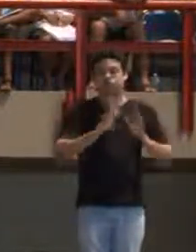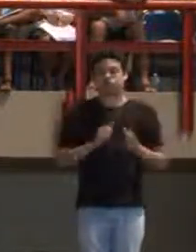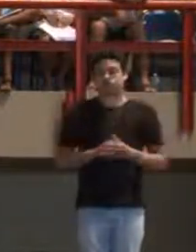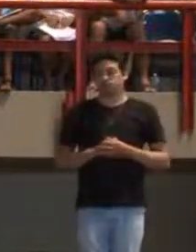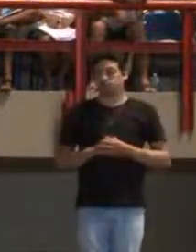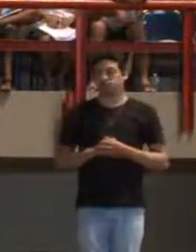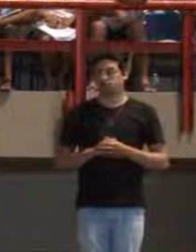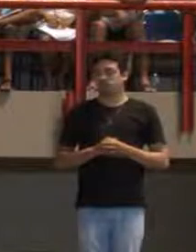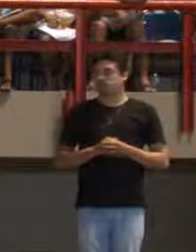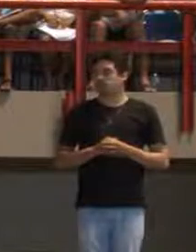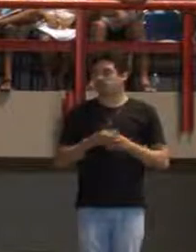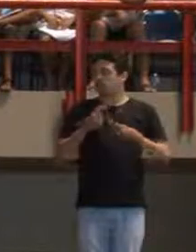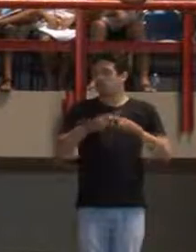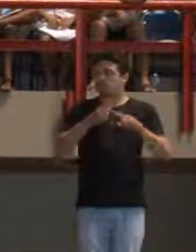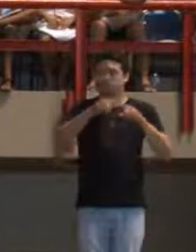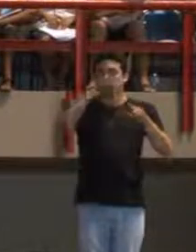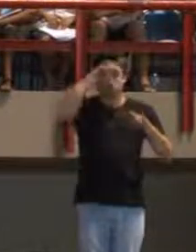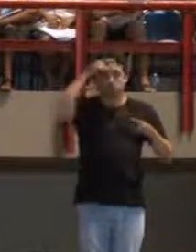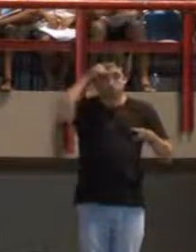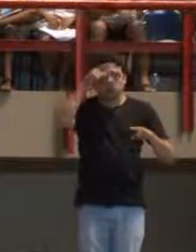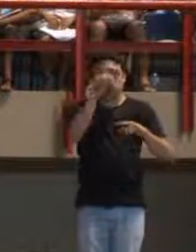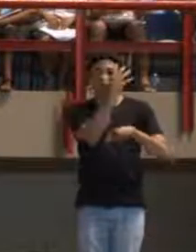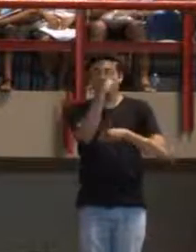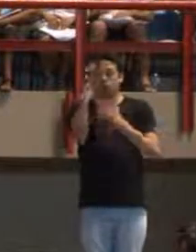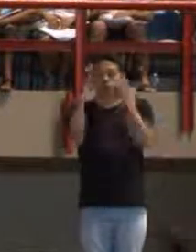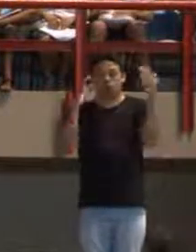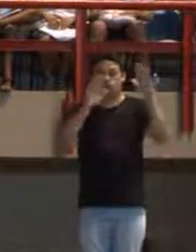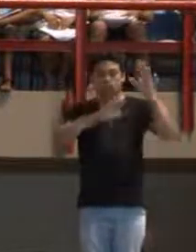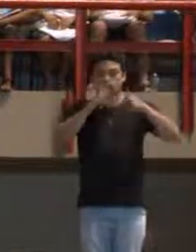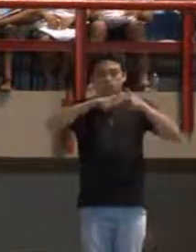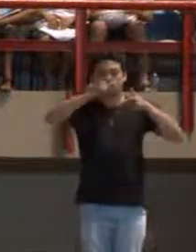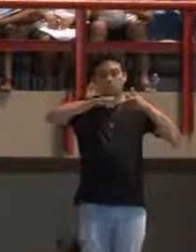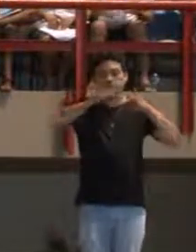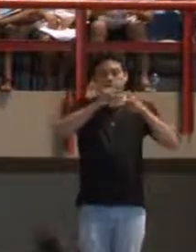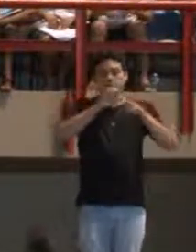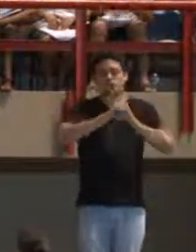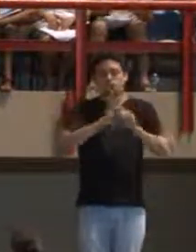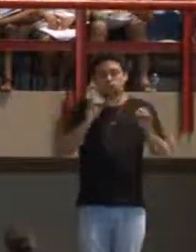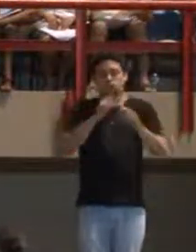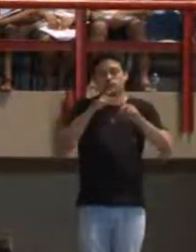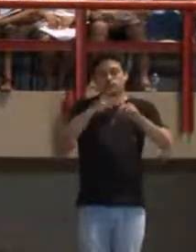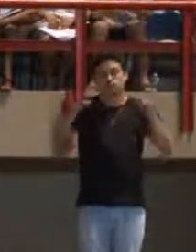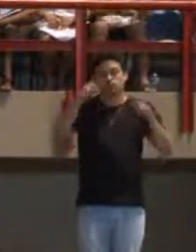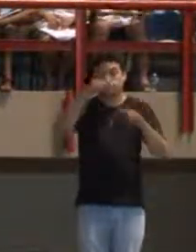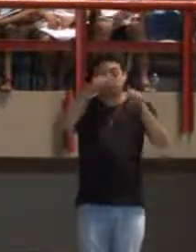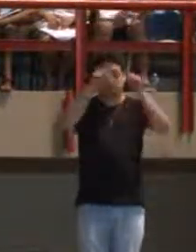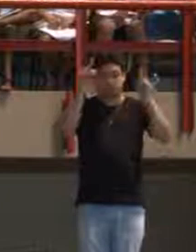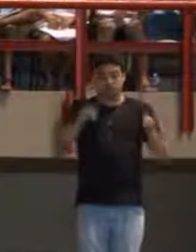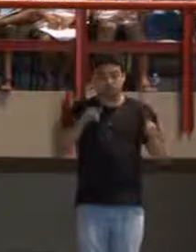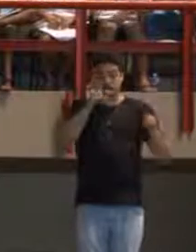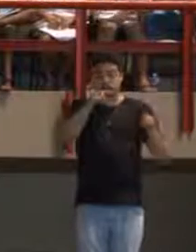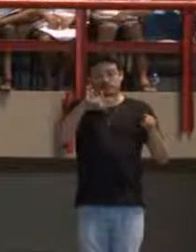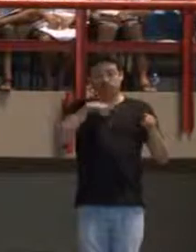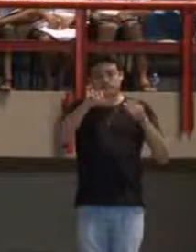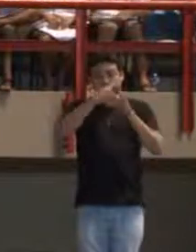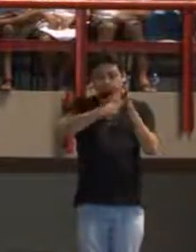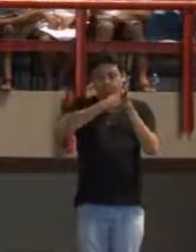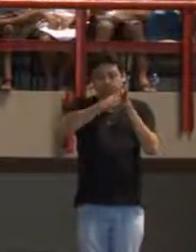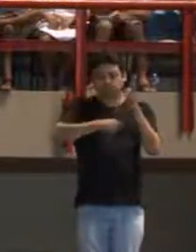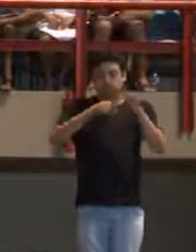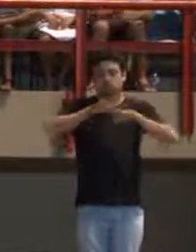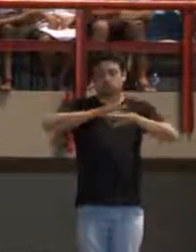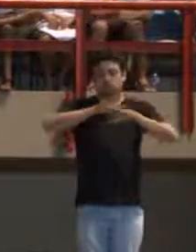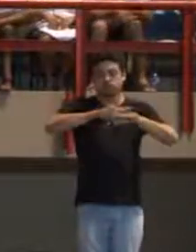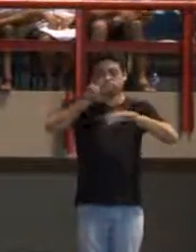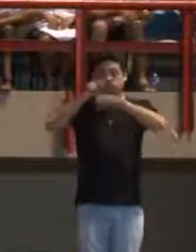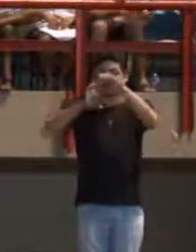né? Para deixar a Amazônia preservada, sem problema. Mas nesse projeto tem escrito que